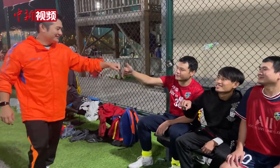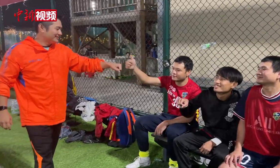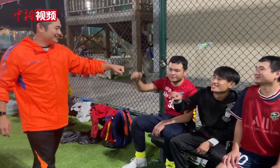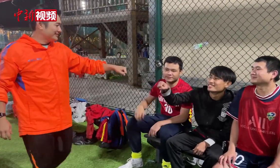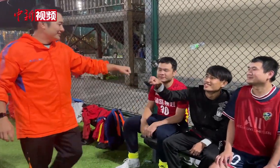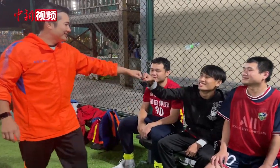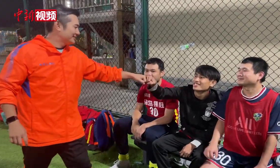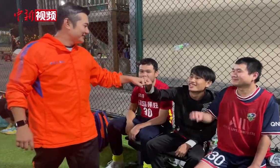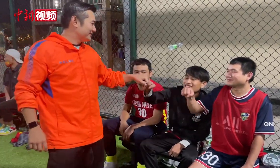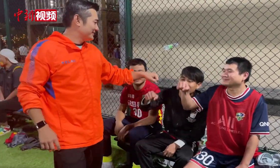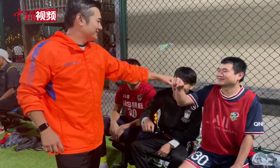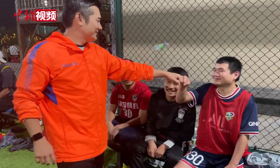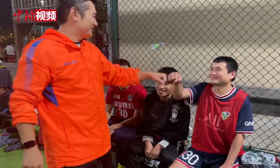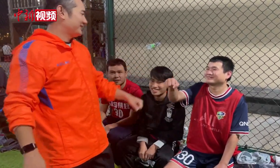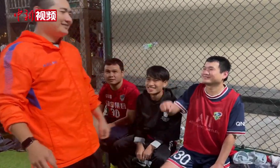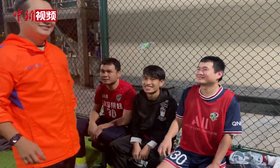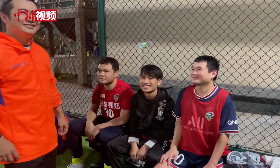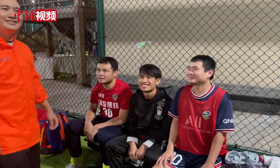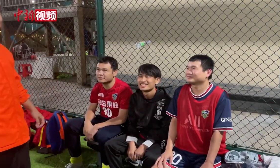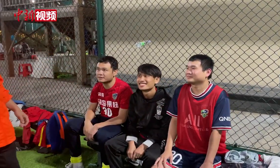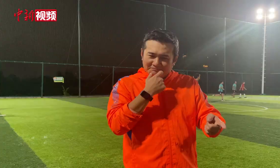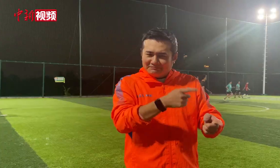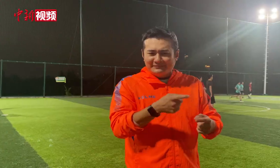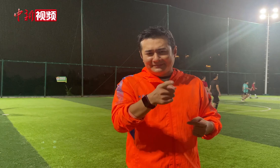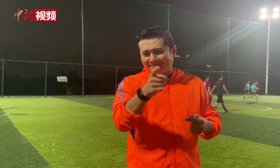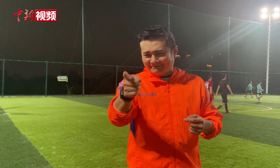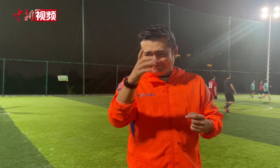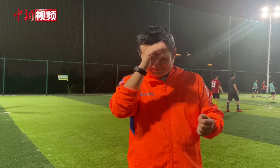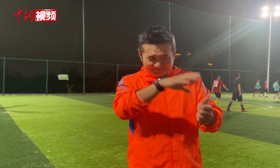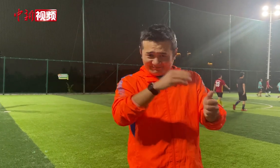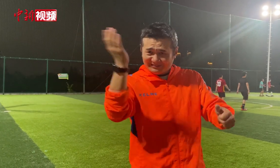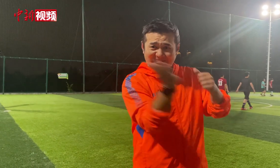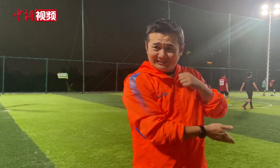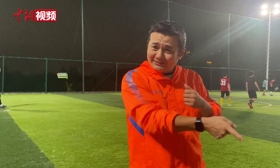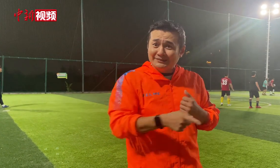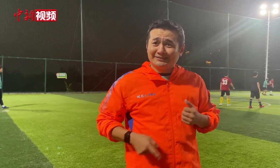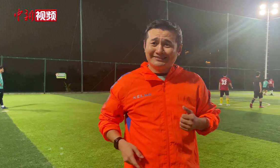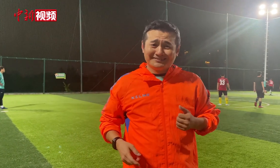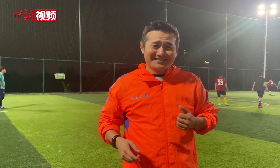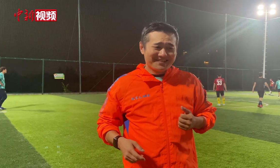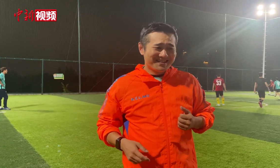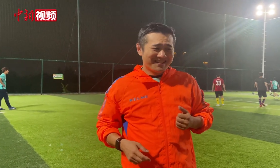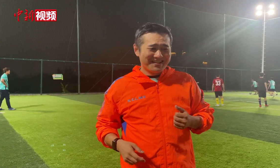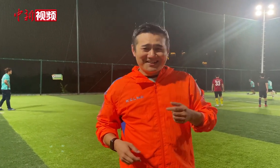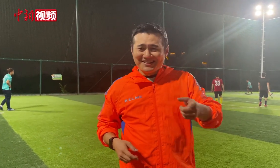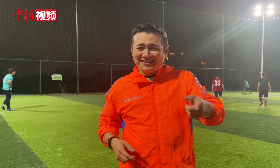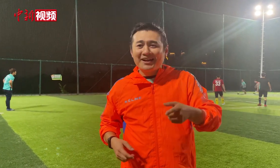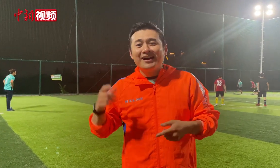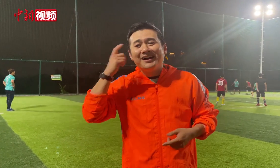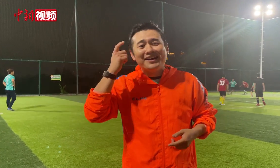高日晓陪伴球队走过20余年。他介绍，球队的故事要从1994年的世界杯说起。